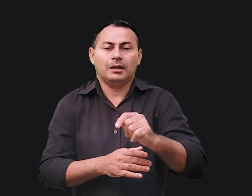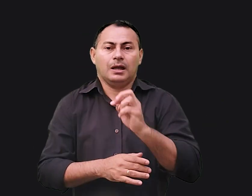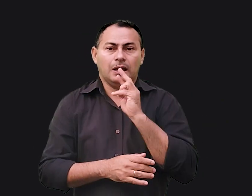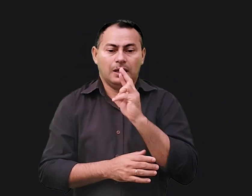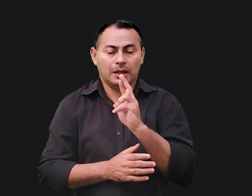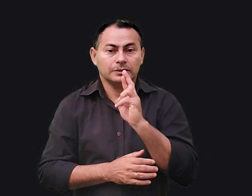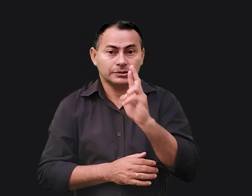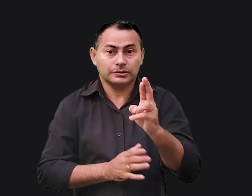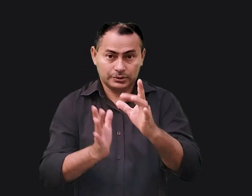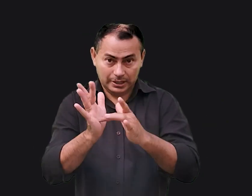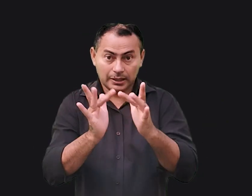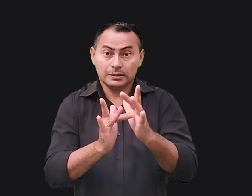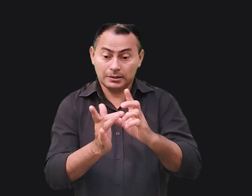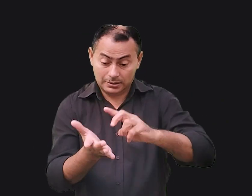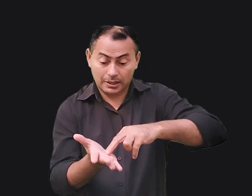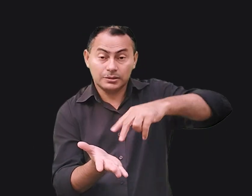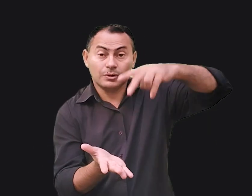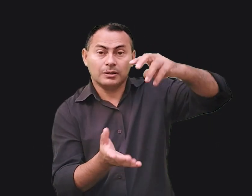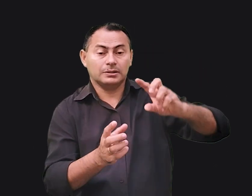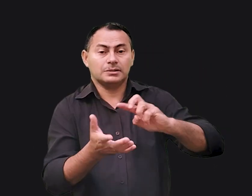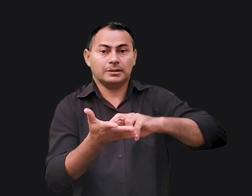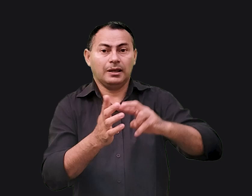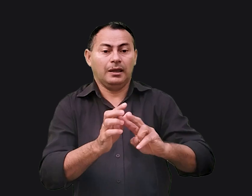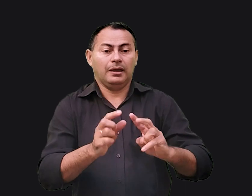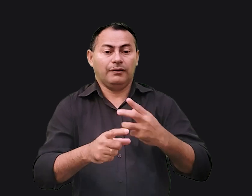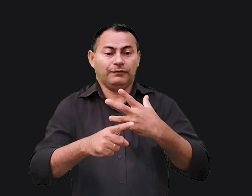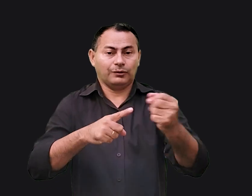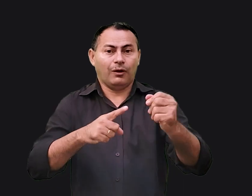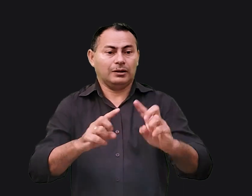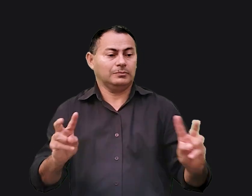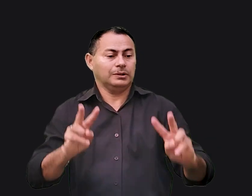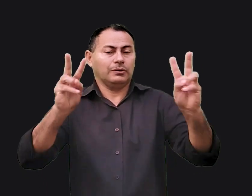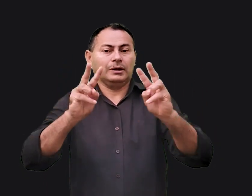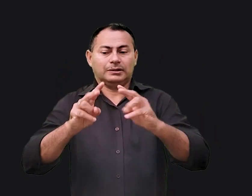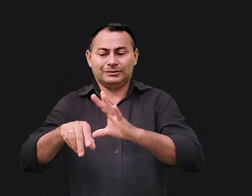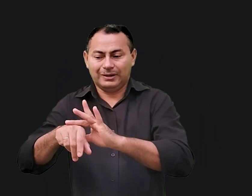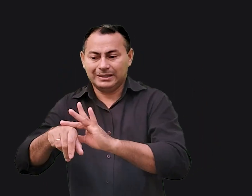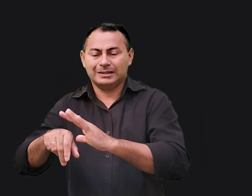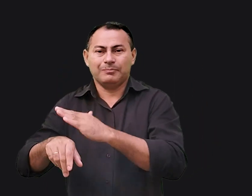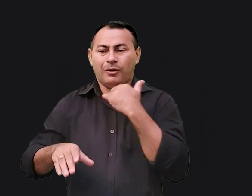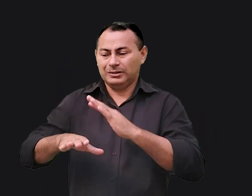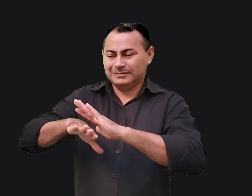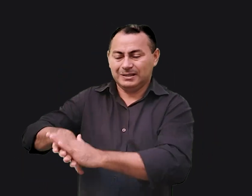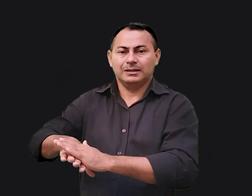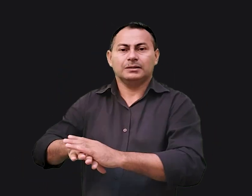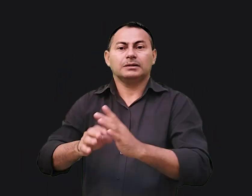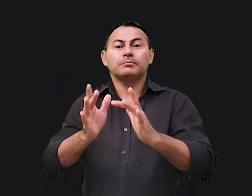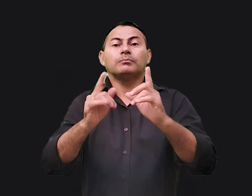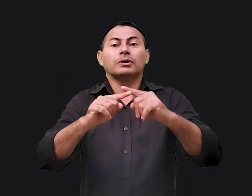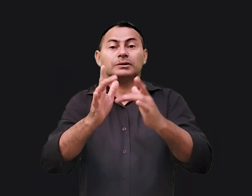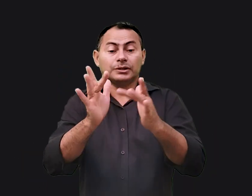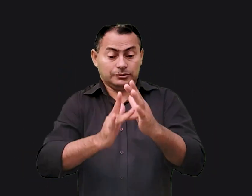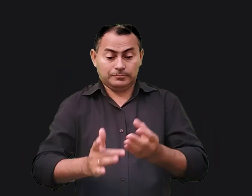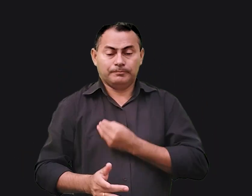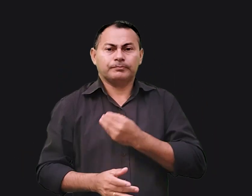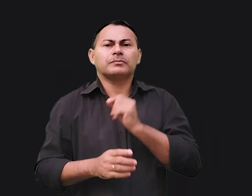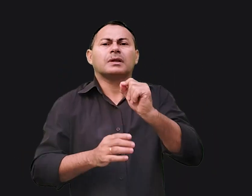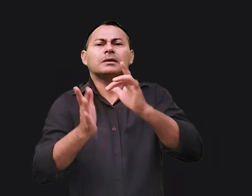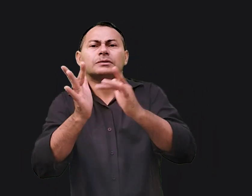a ressurreição, que significa vitória sobre a doença e a morte, porque Jesus é a vida. Quem é Jesus